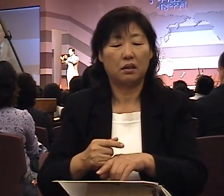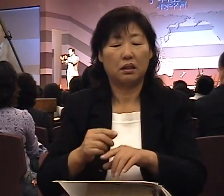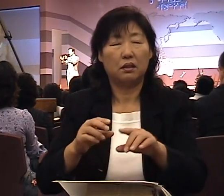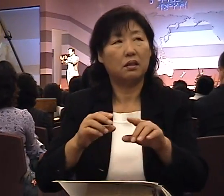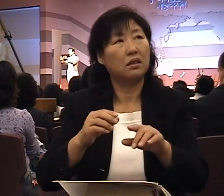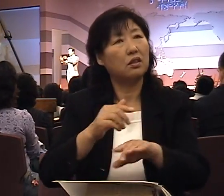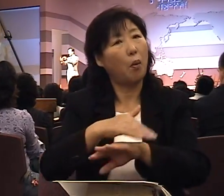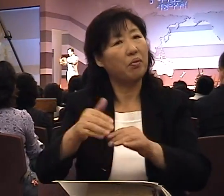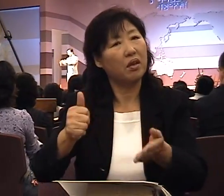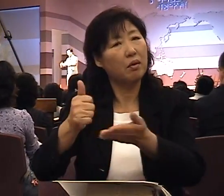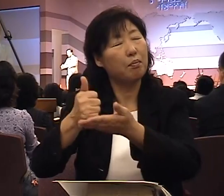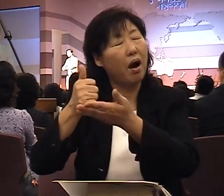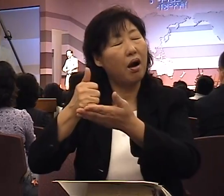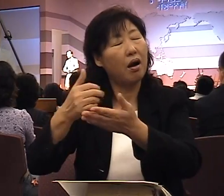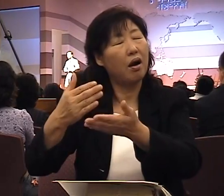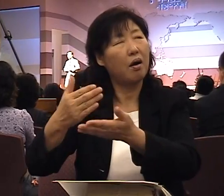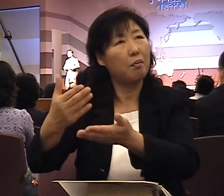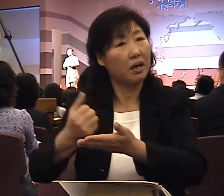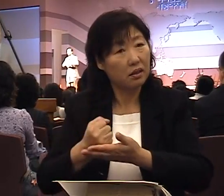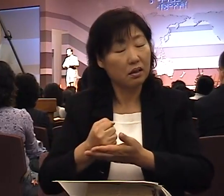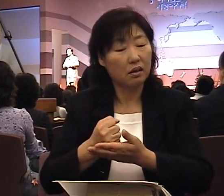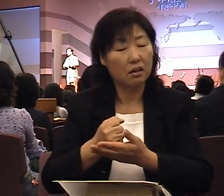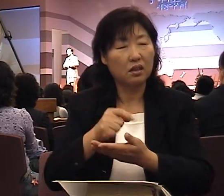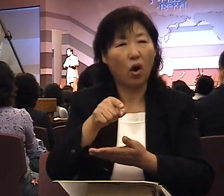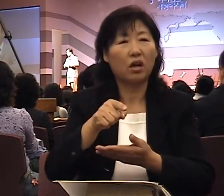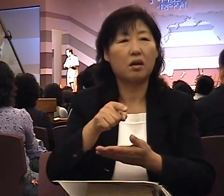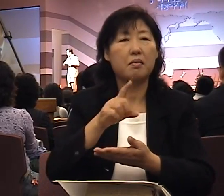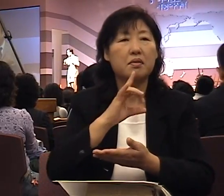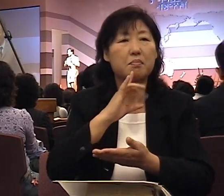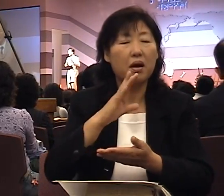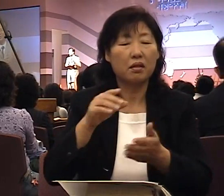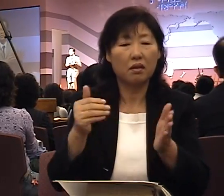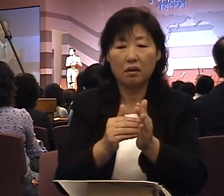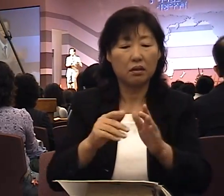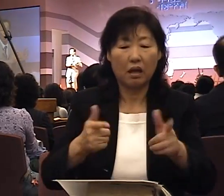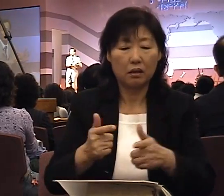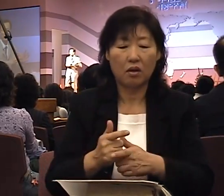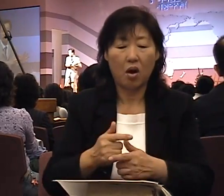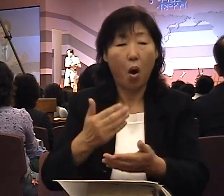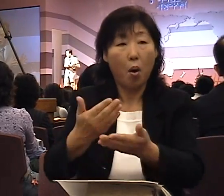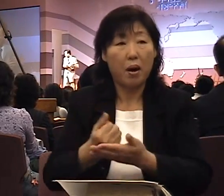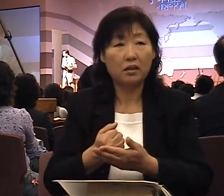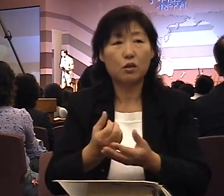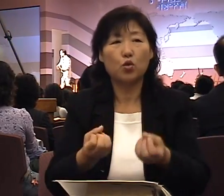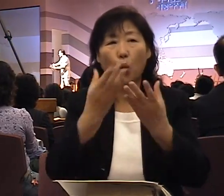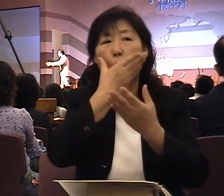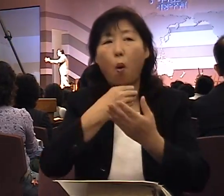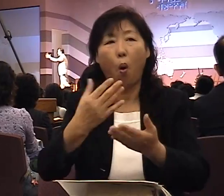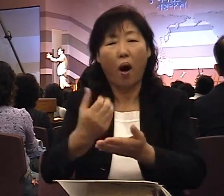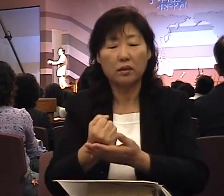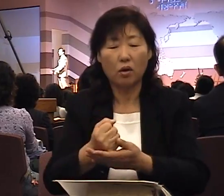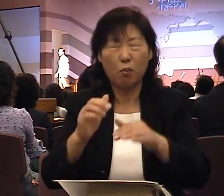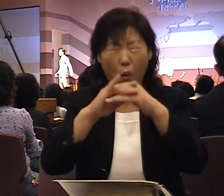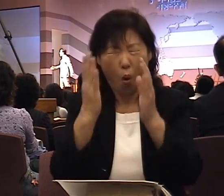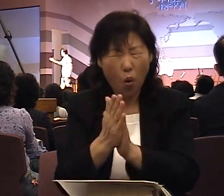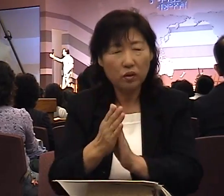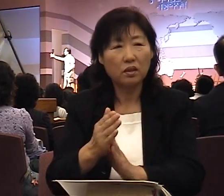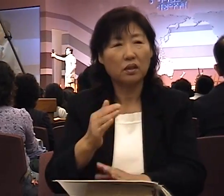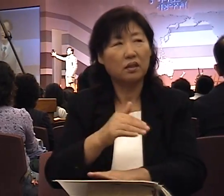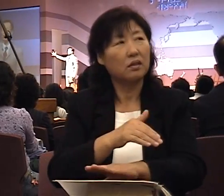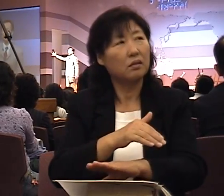된다면 거기서 끝나는 게 아니라 이 받은 하나님의 축복을 가지고 하나님이 지금 모든 섭리를 통해 이끌어 가시고